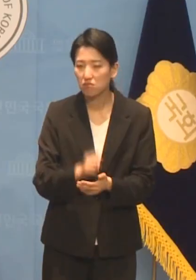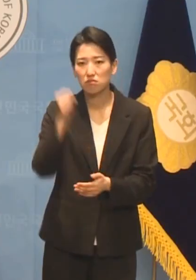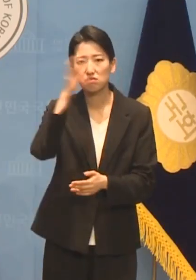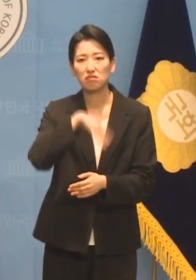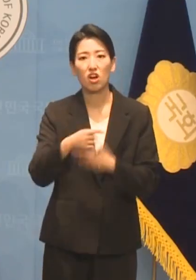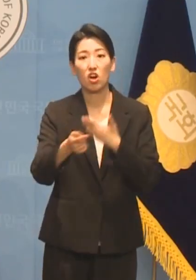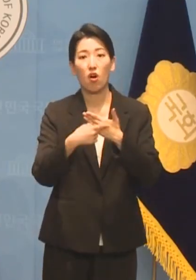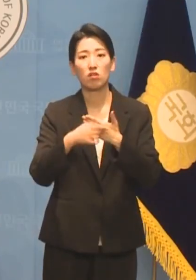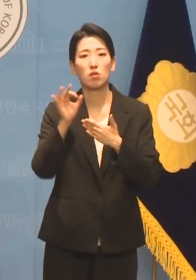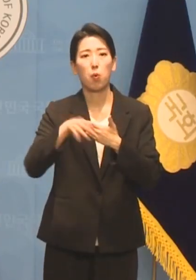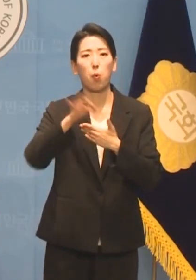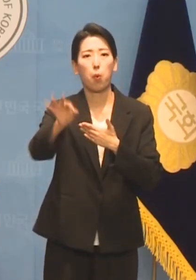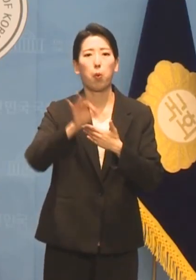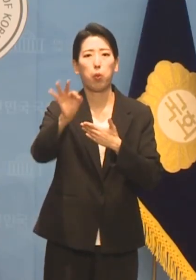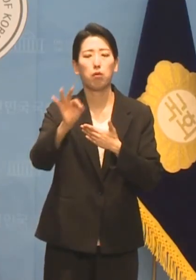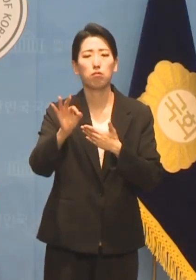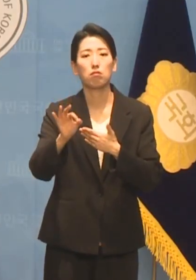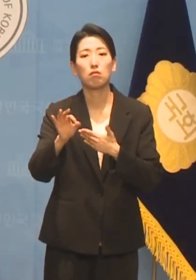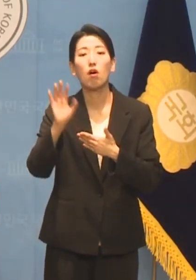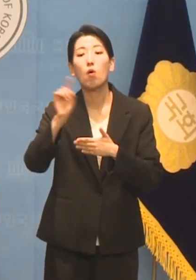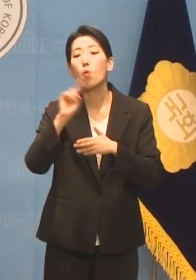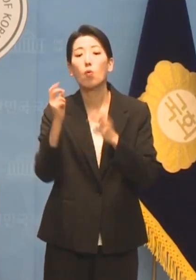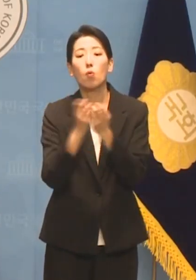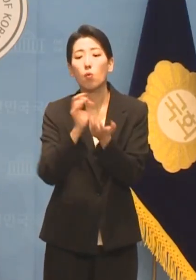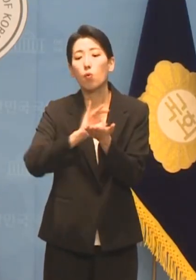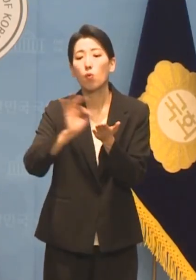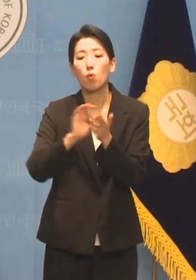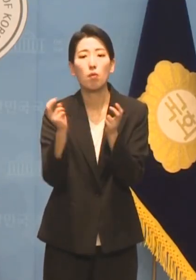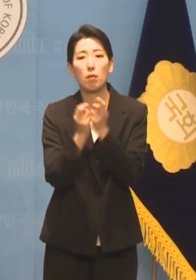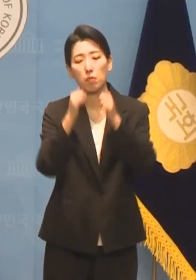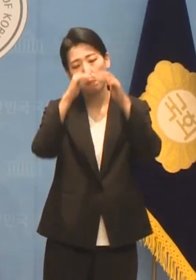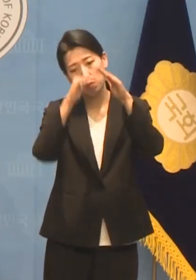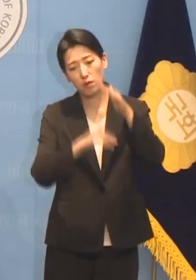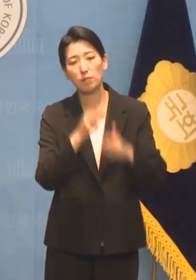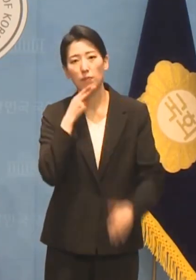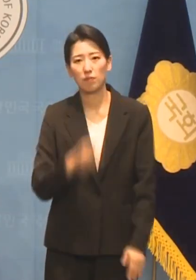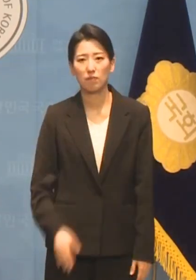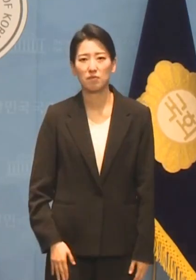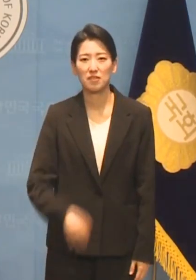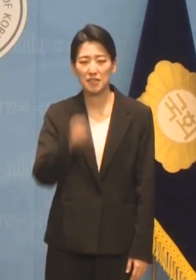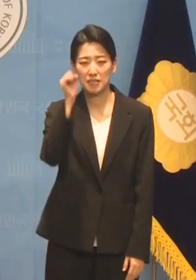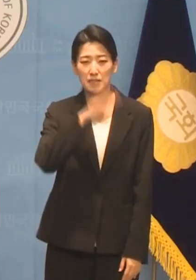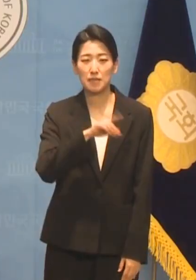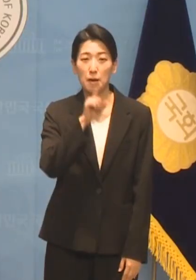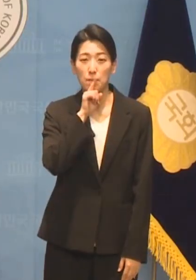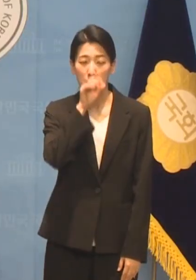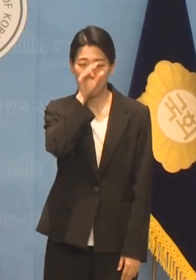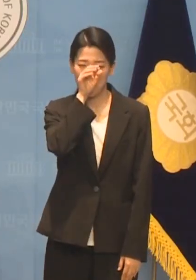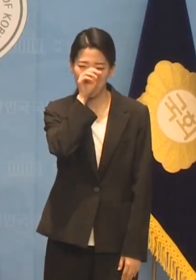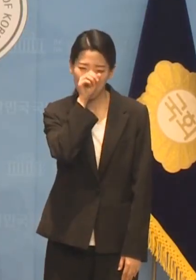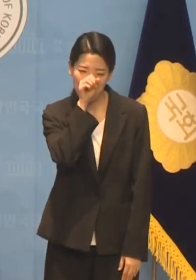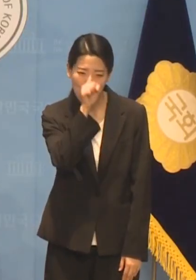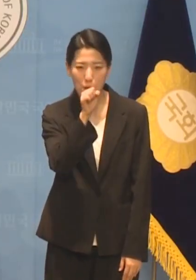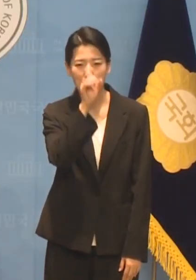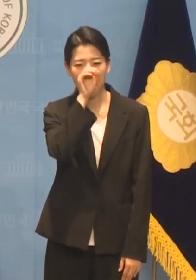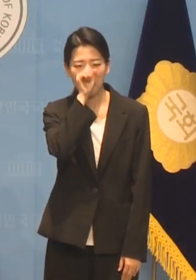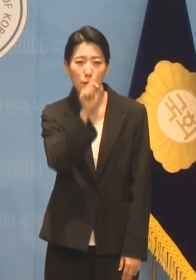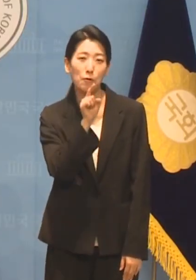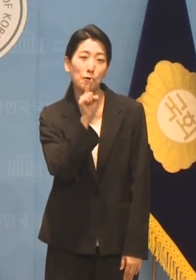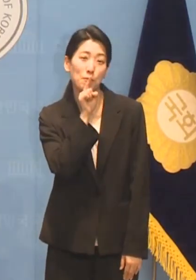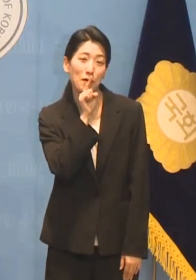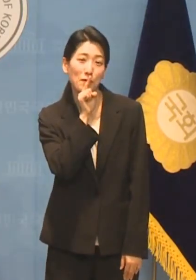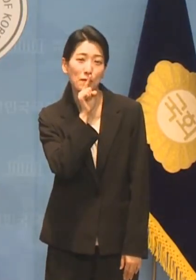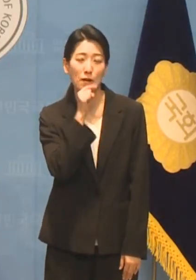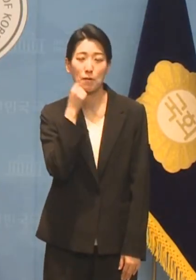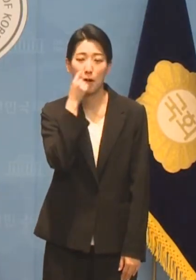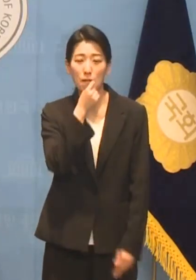앞세웠지 어떻게 쓸지에 대한 국가 전략이 없습니다. 좋은 말만 모은 백화점식 나열 계획은 막대한